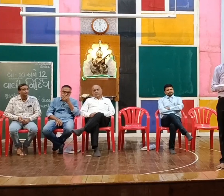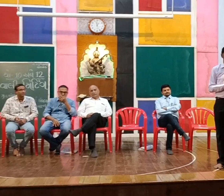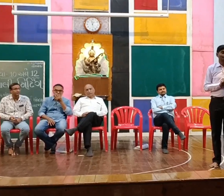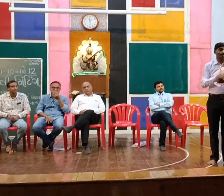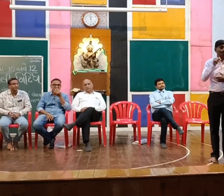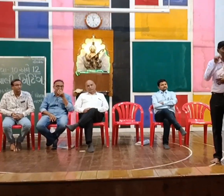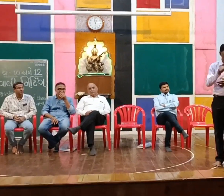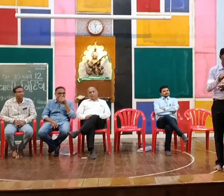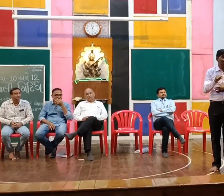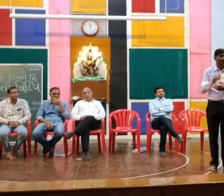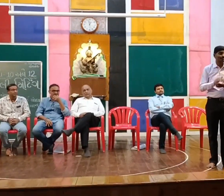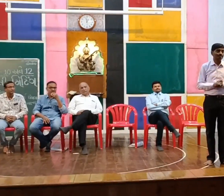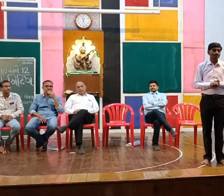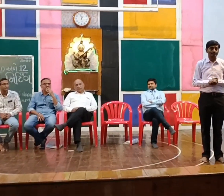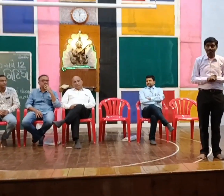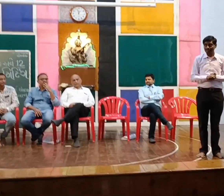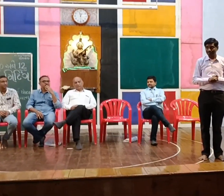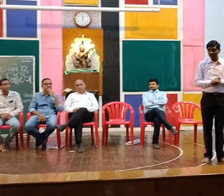આજે